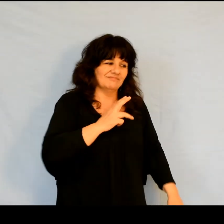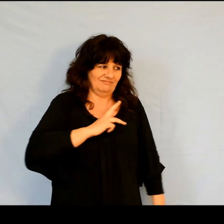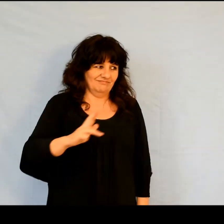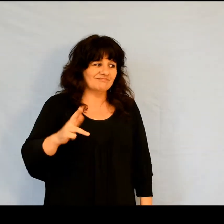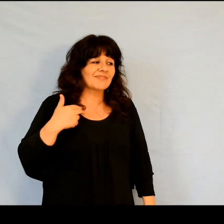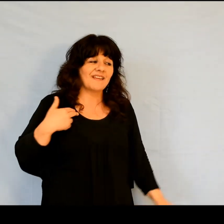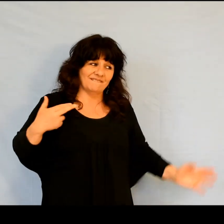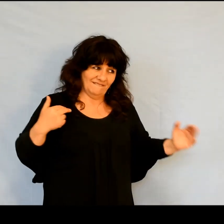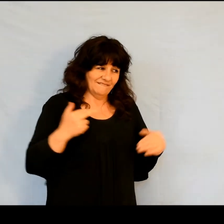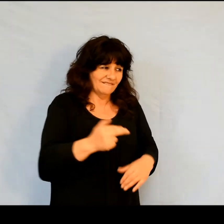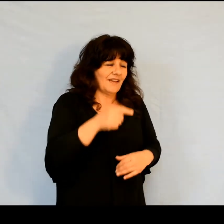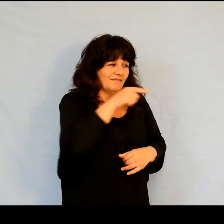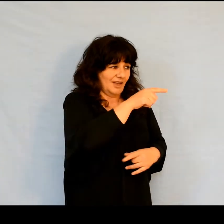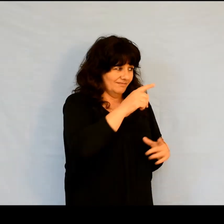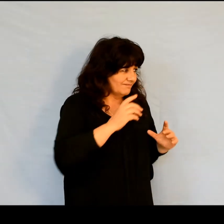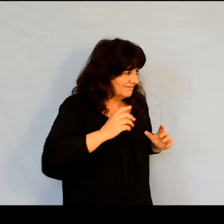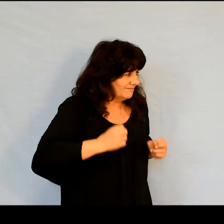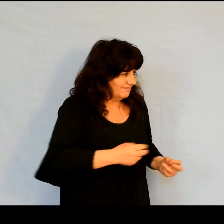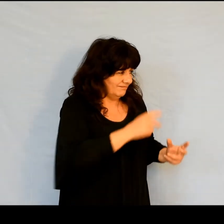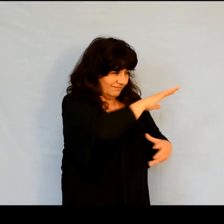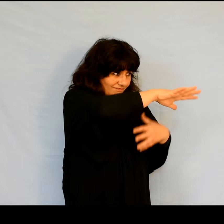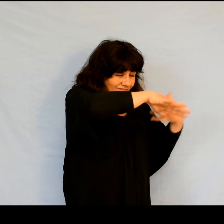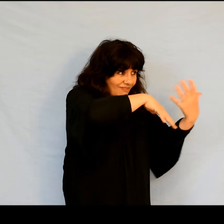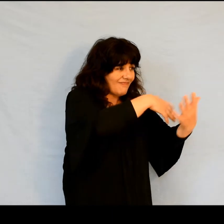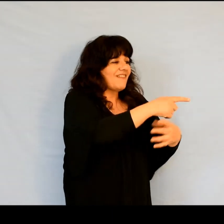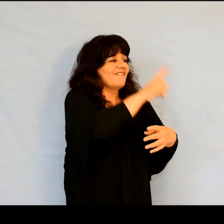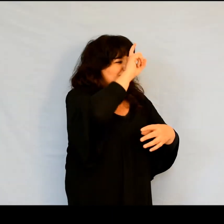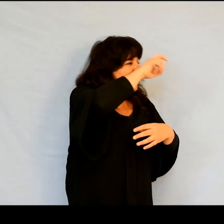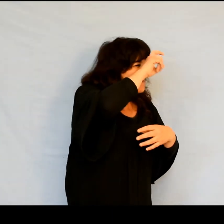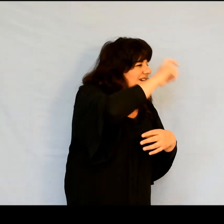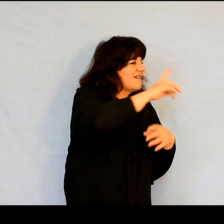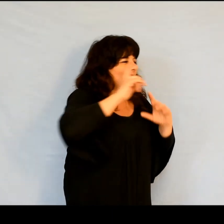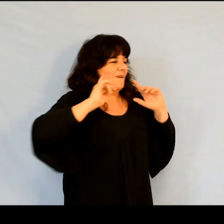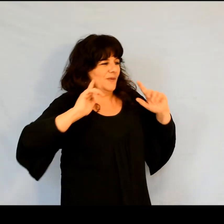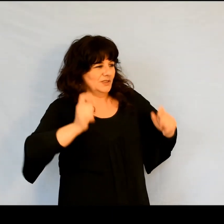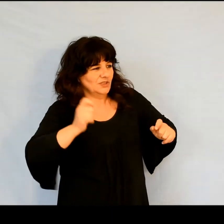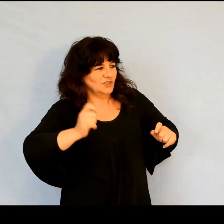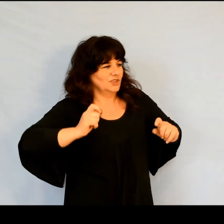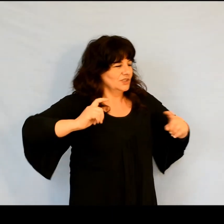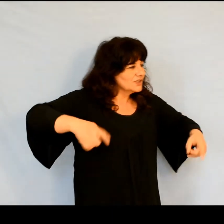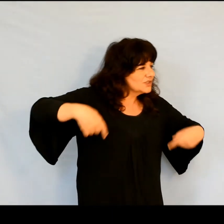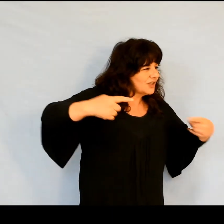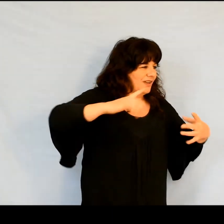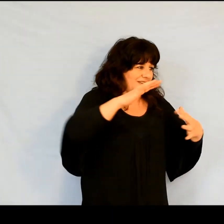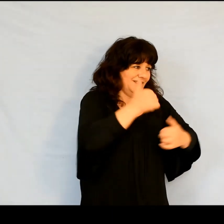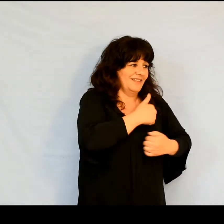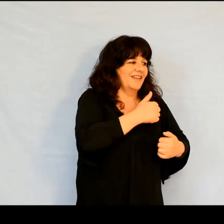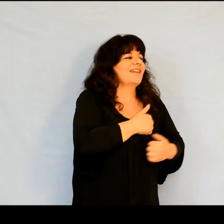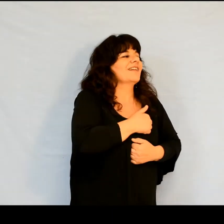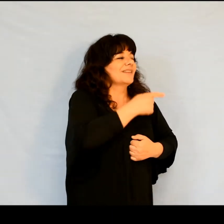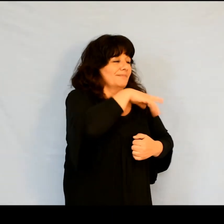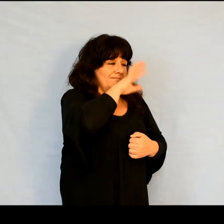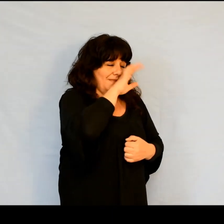glorifié aux dépens de Pharaon, de ses chars et de ses guerriers. »